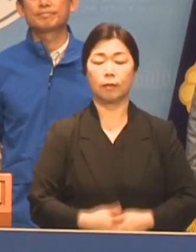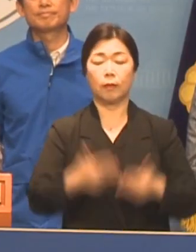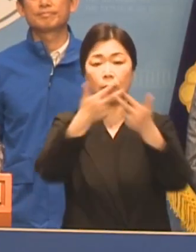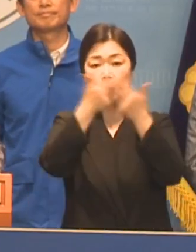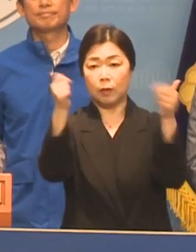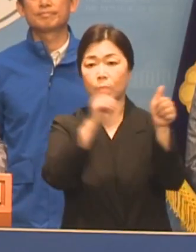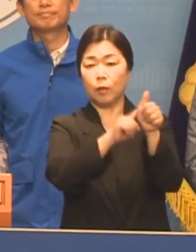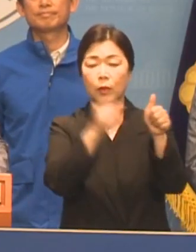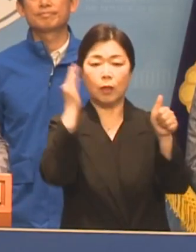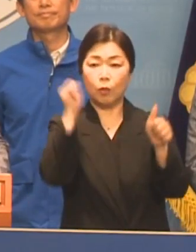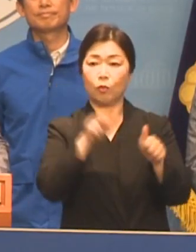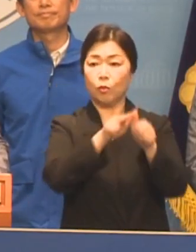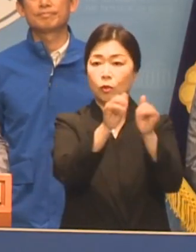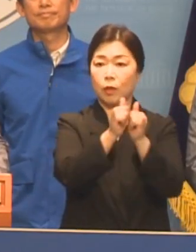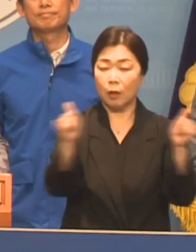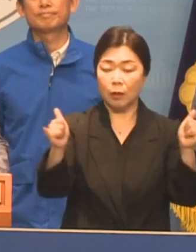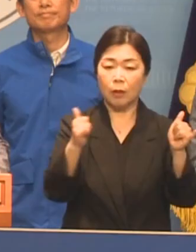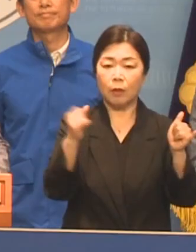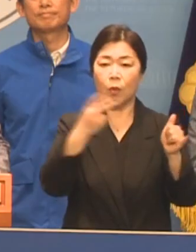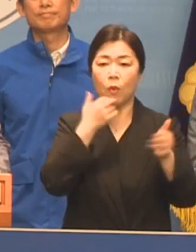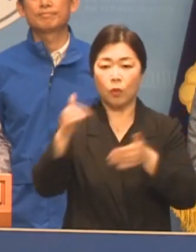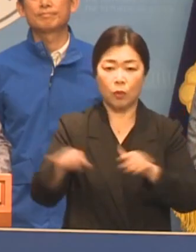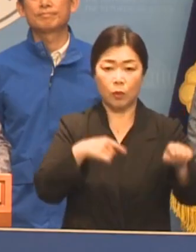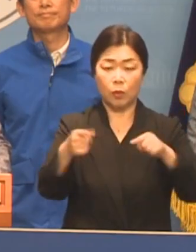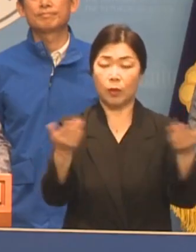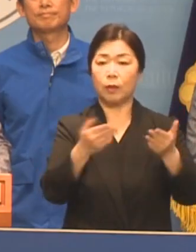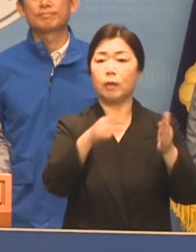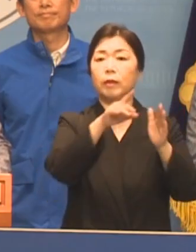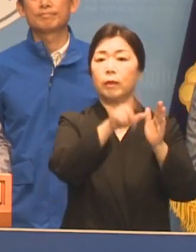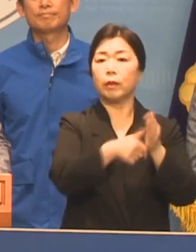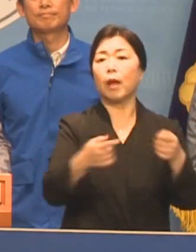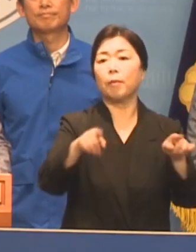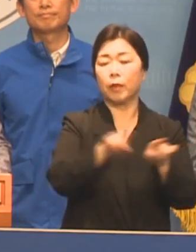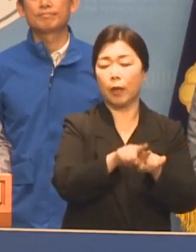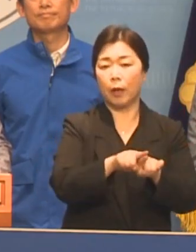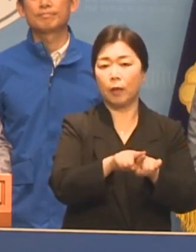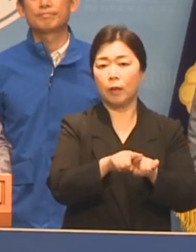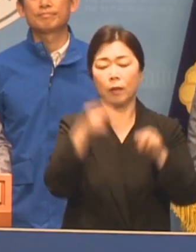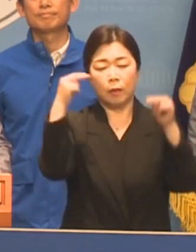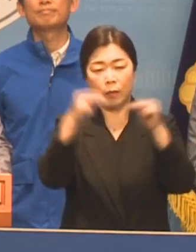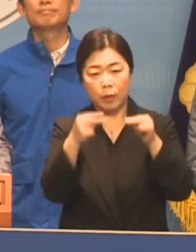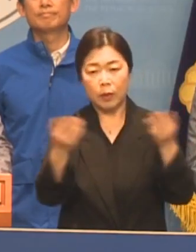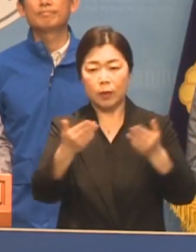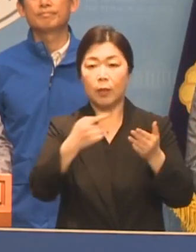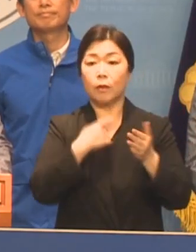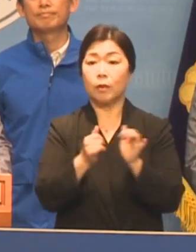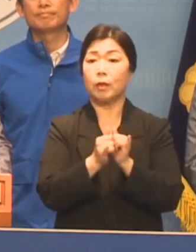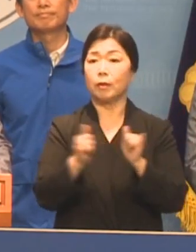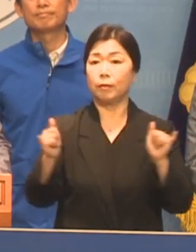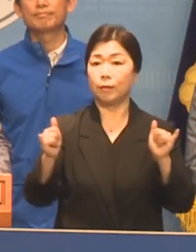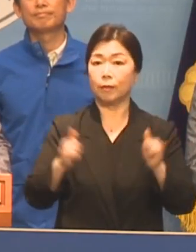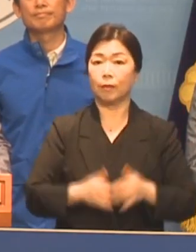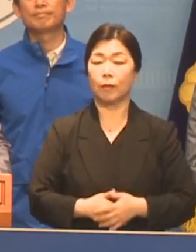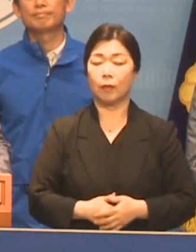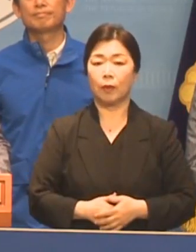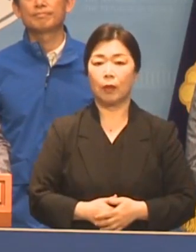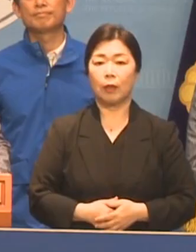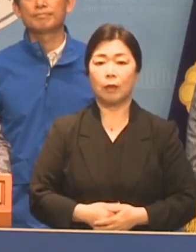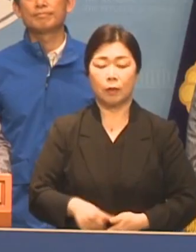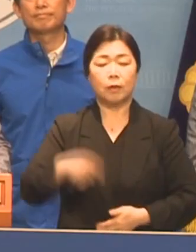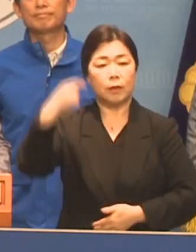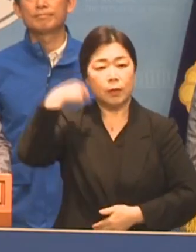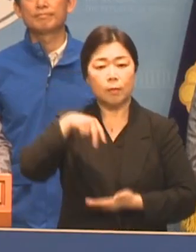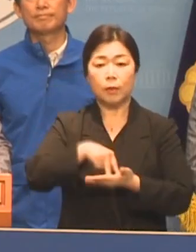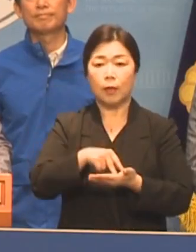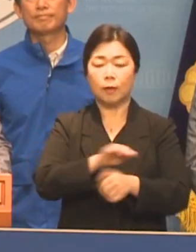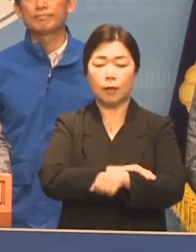이재명 대선 후보자와 경기도지사 시절 함께 호흡을 맞췄던 분들로서 소회를 잠시